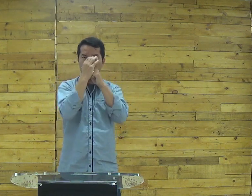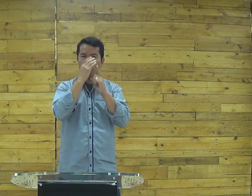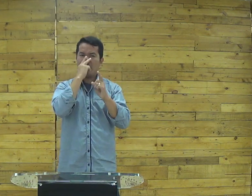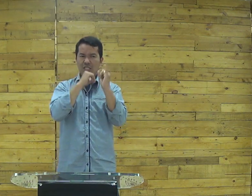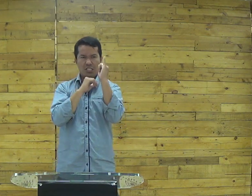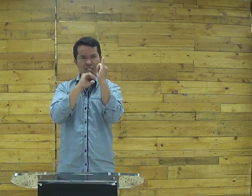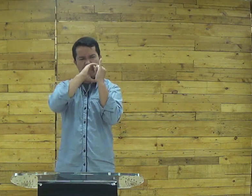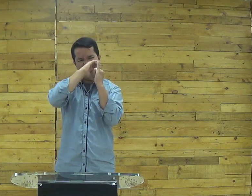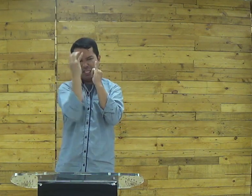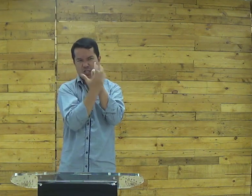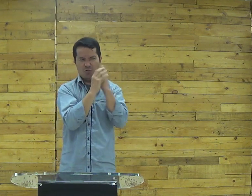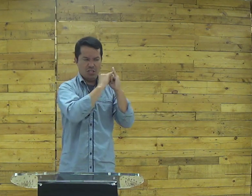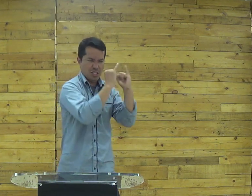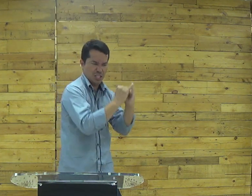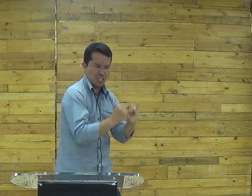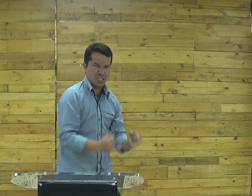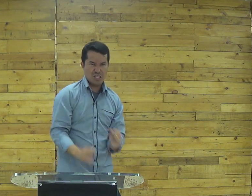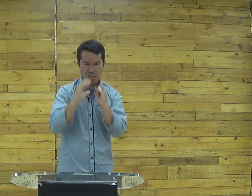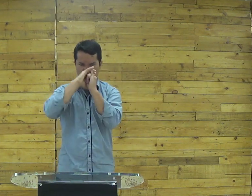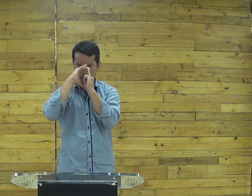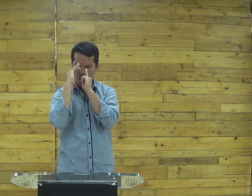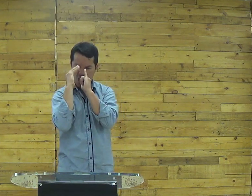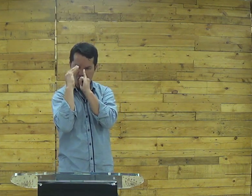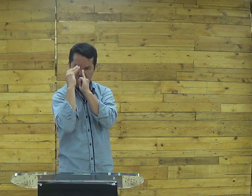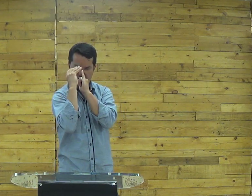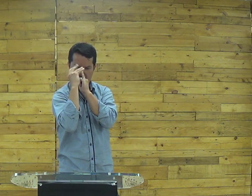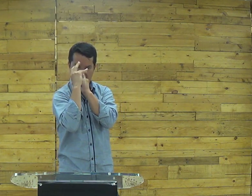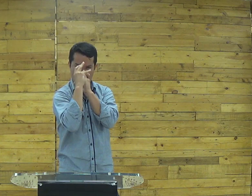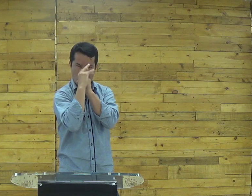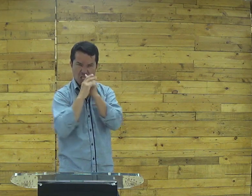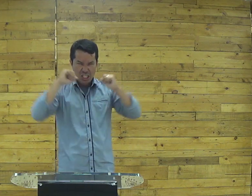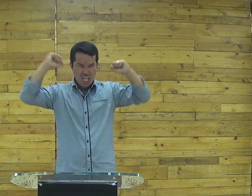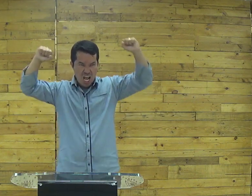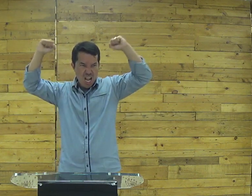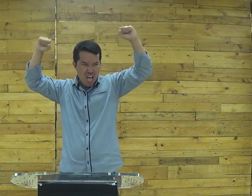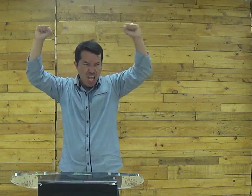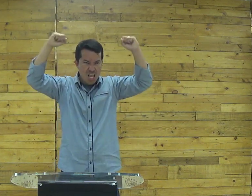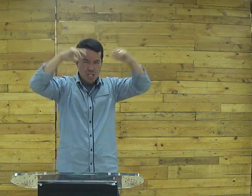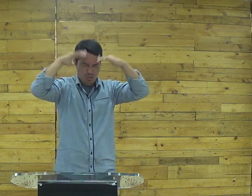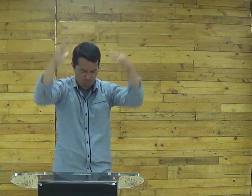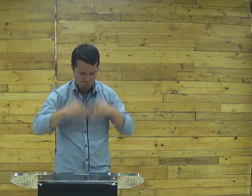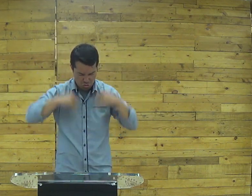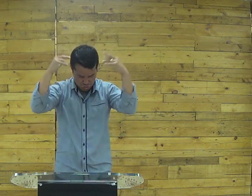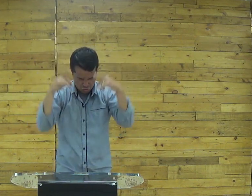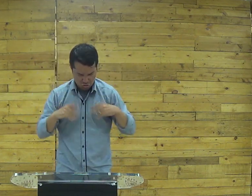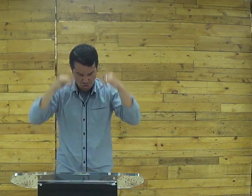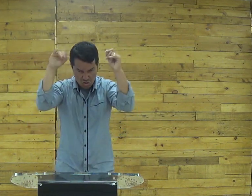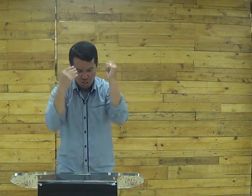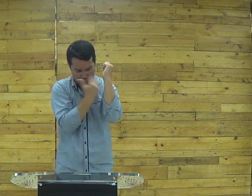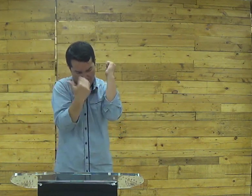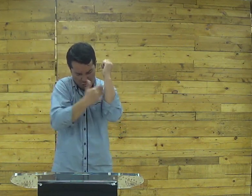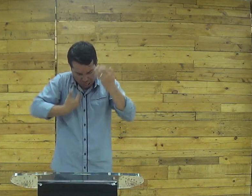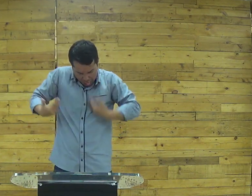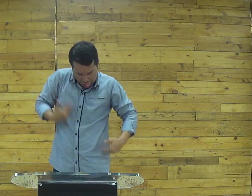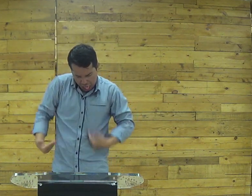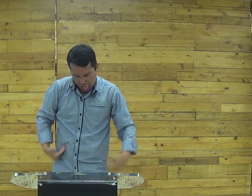coisas, sacrifícios, cultos aos ídolos, fazem um monte de adoração, um monte de coisa. E